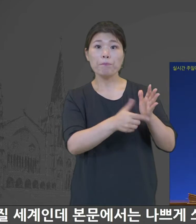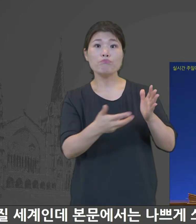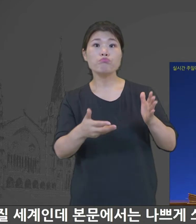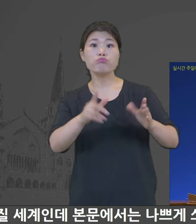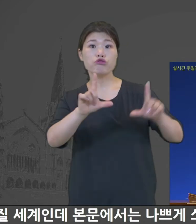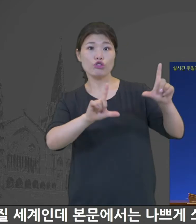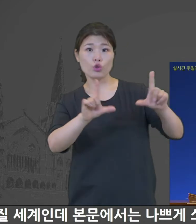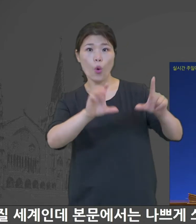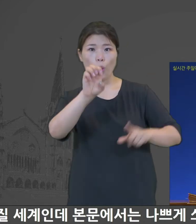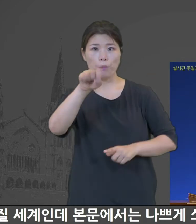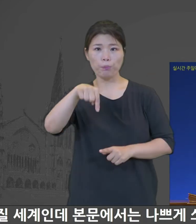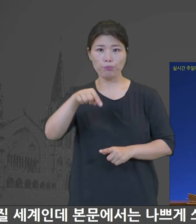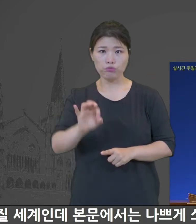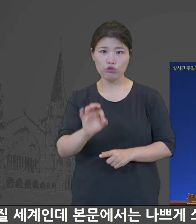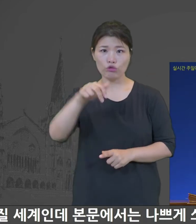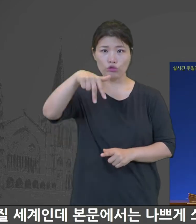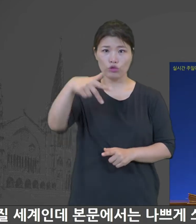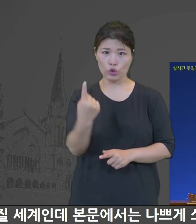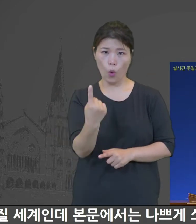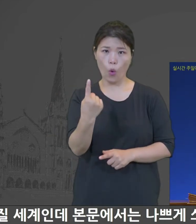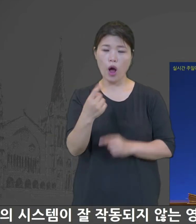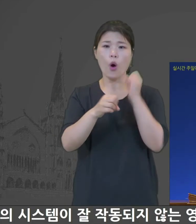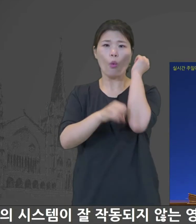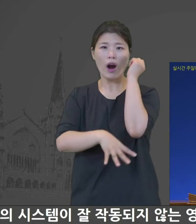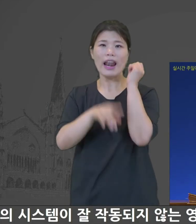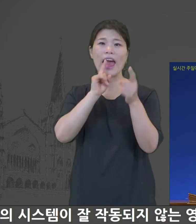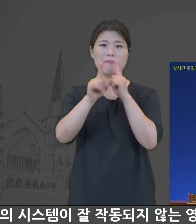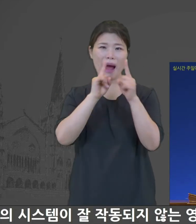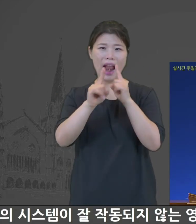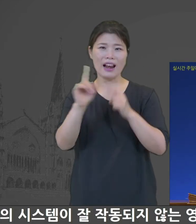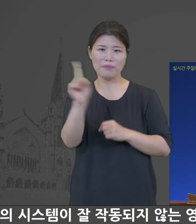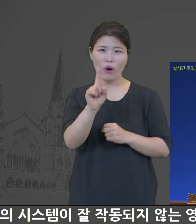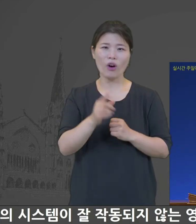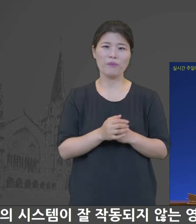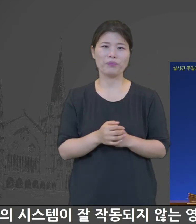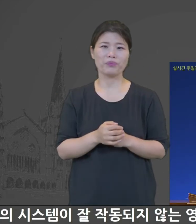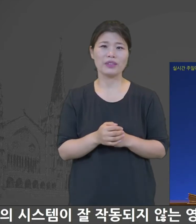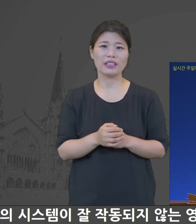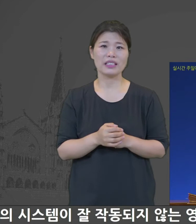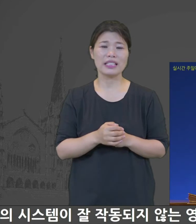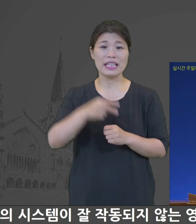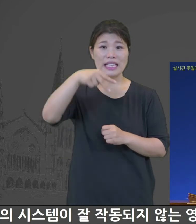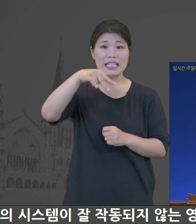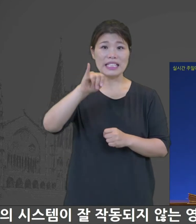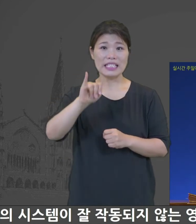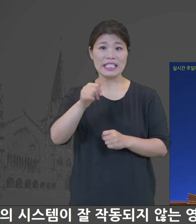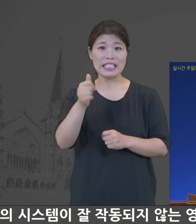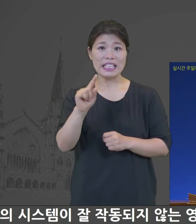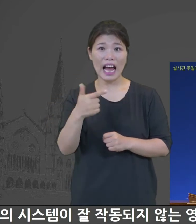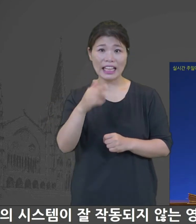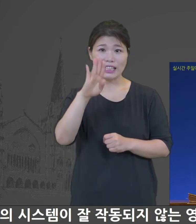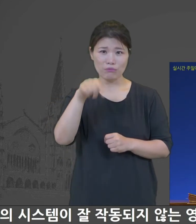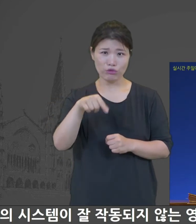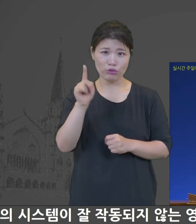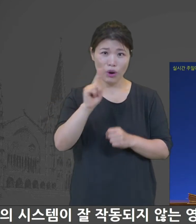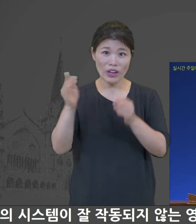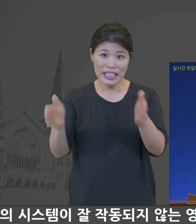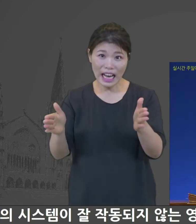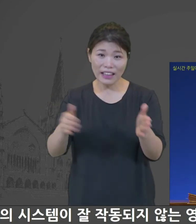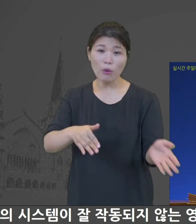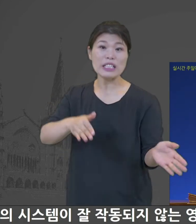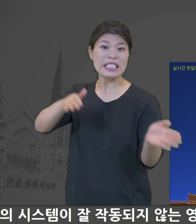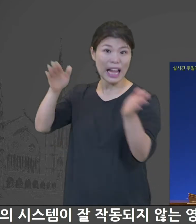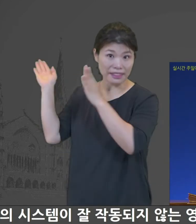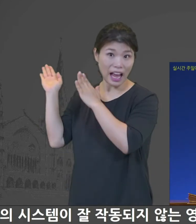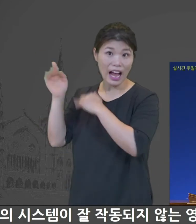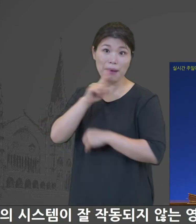이 풍조라는 말의 원어는 시간부 기간이라는 것은 지나간다는 뜻이에요. 근데 그냥